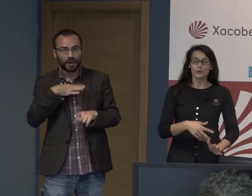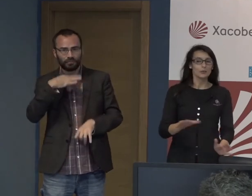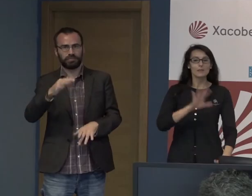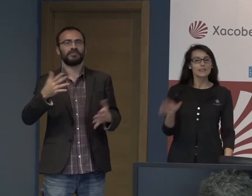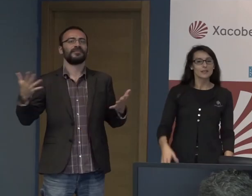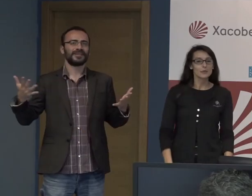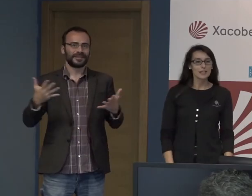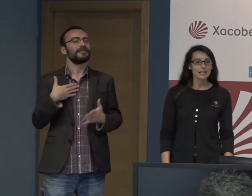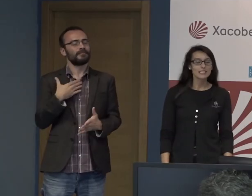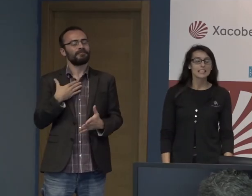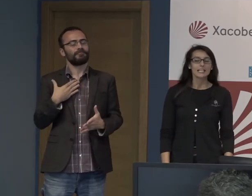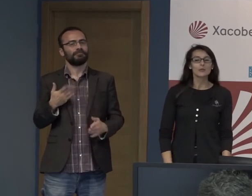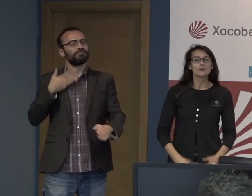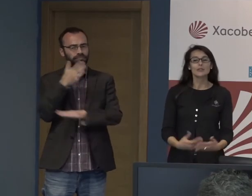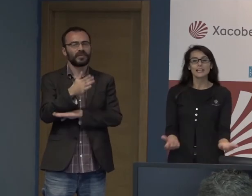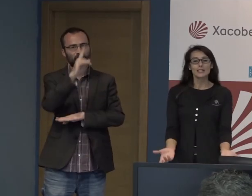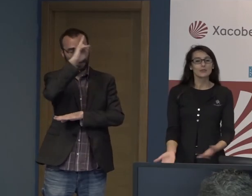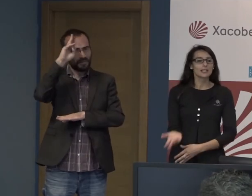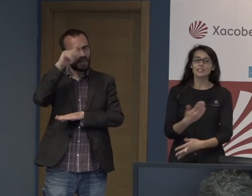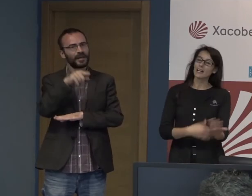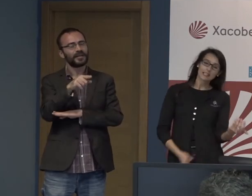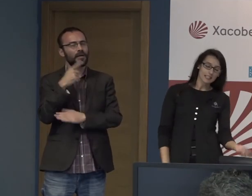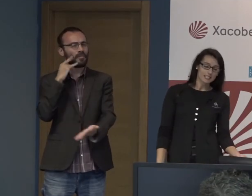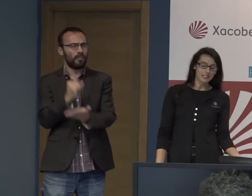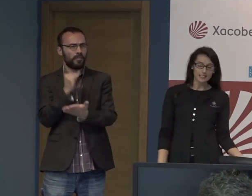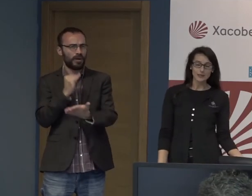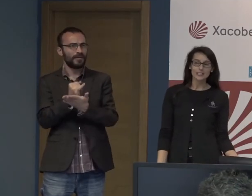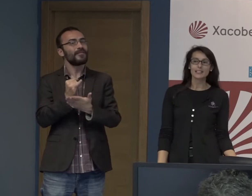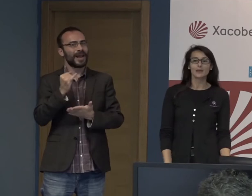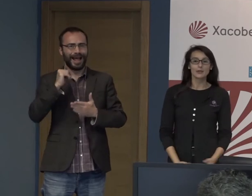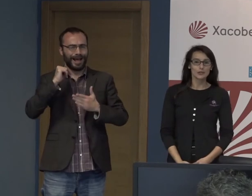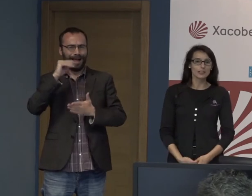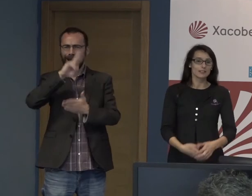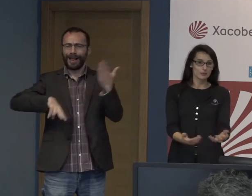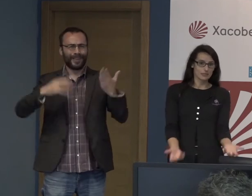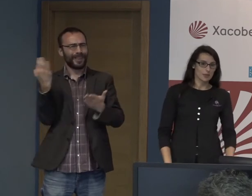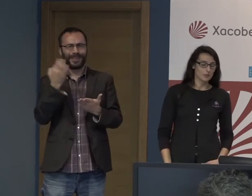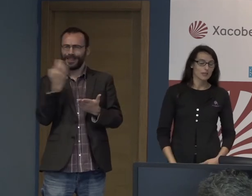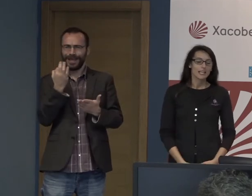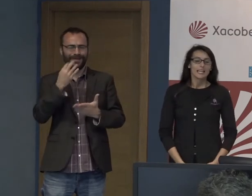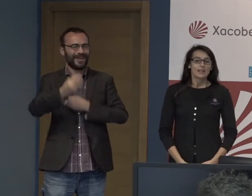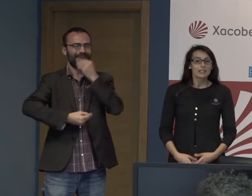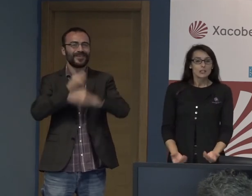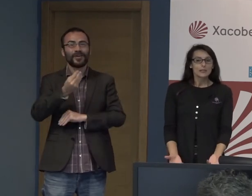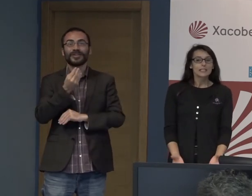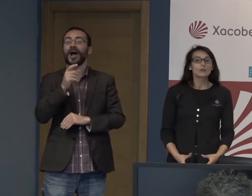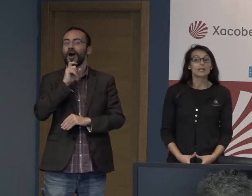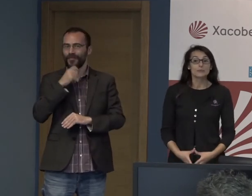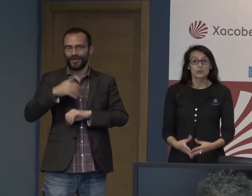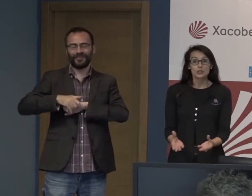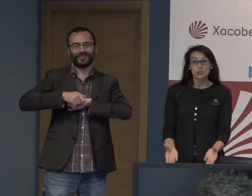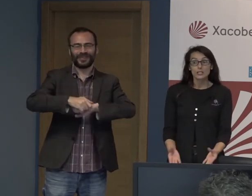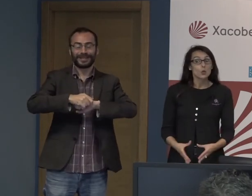dije, bueno, me voy a Madrid a probarlas, y lo primero que hice fue decir, a Galicia se tienen que venir, y qué mejor que de nuestra mano. ¿Cuál es el objetivo?